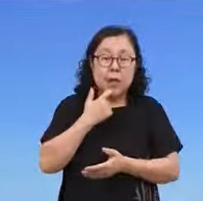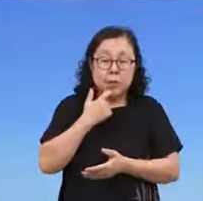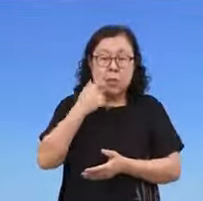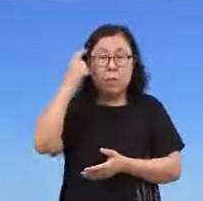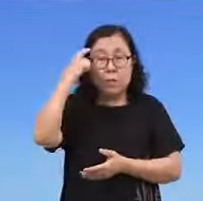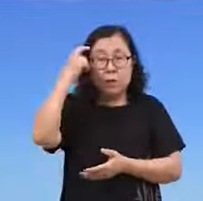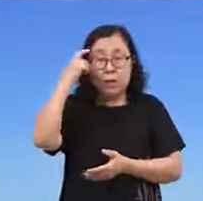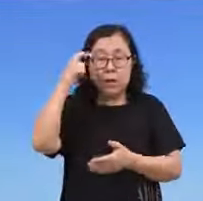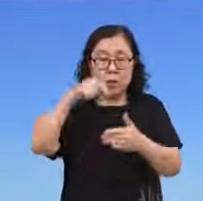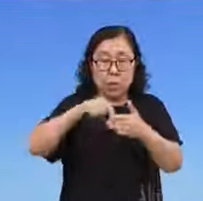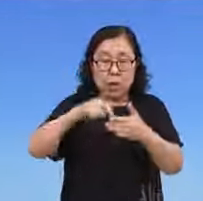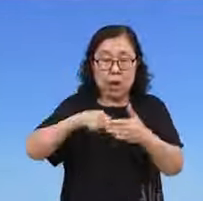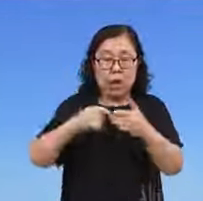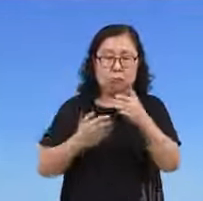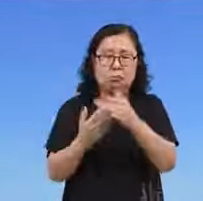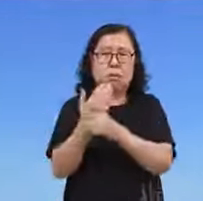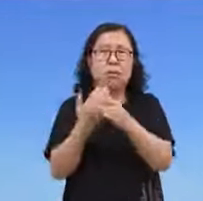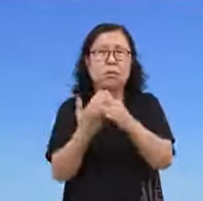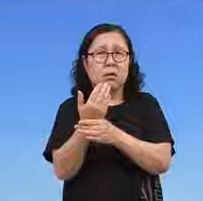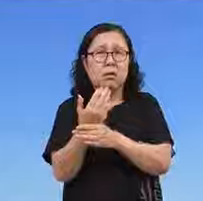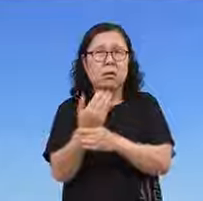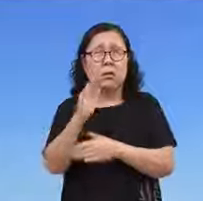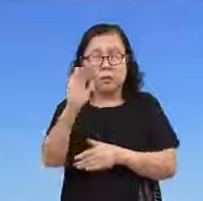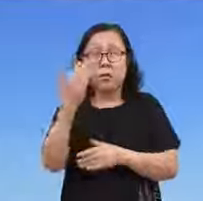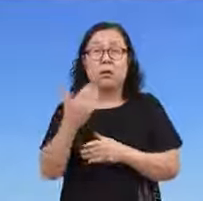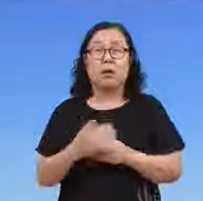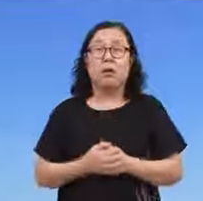머리에서 떠올려져야 되는 거 아닙니까?